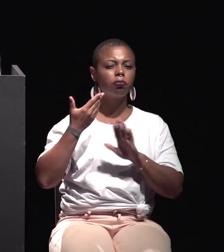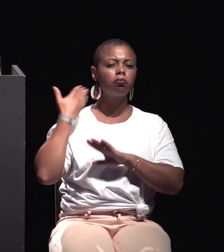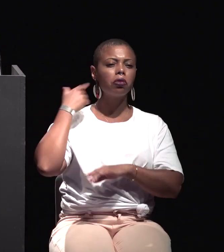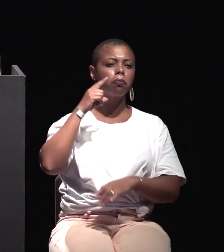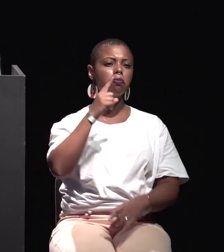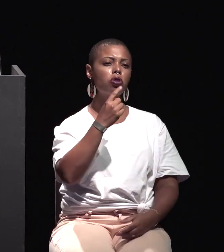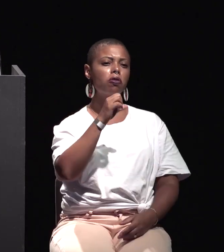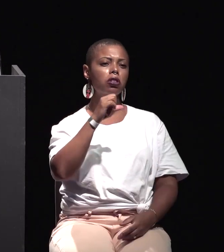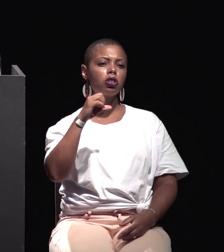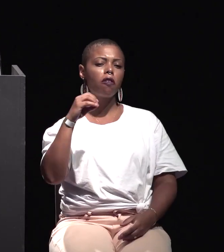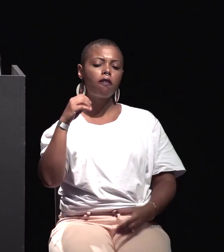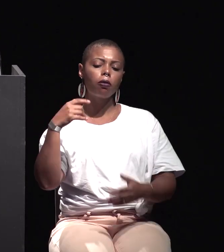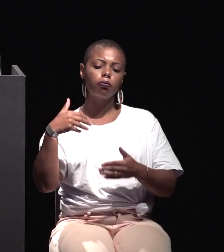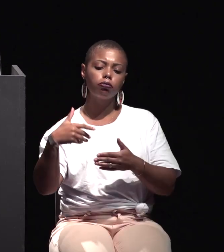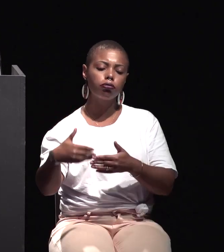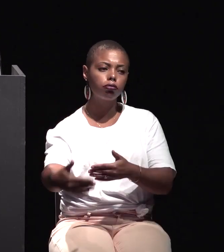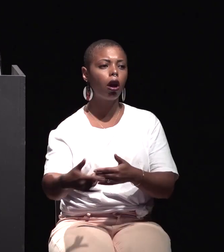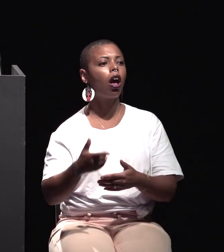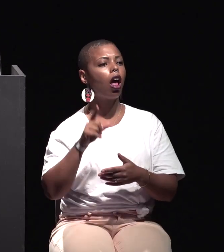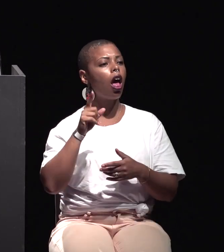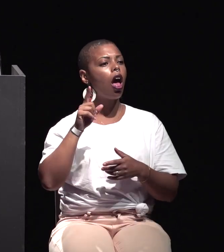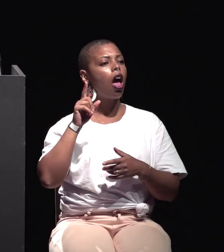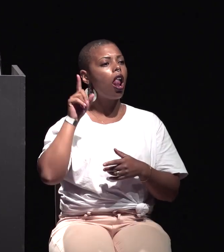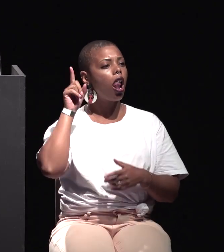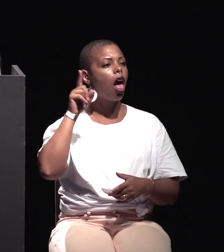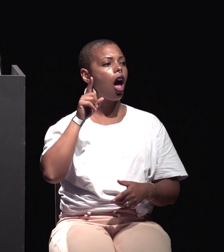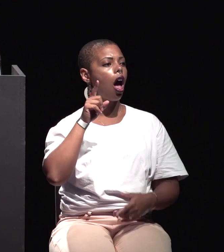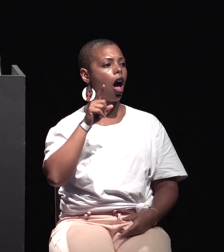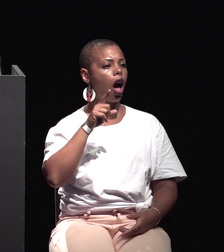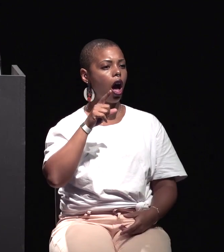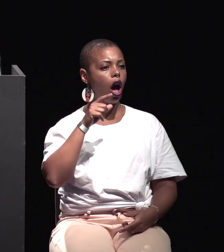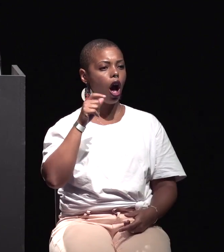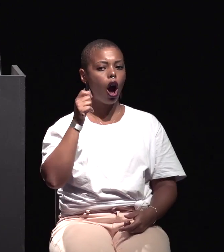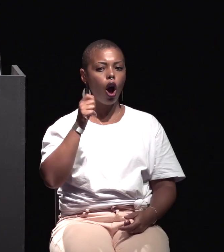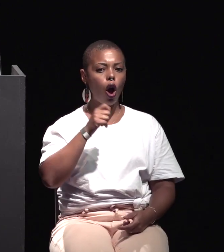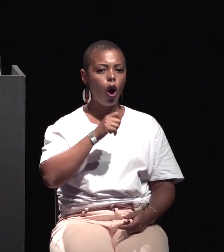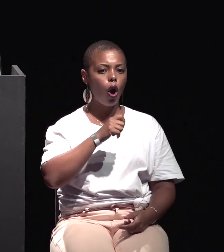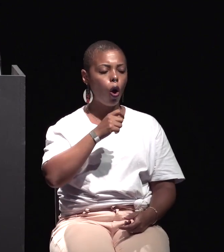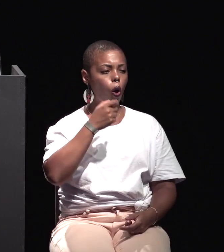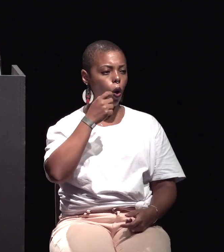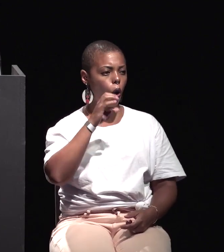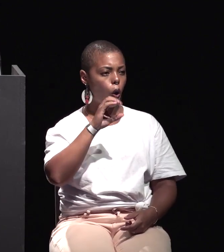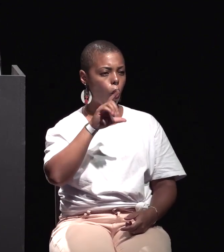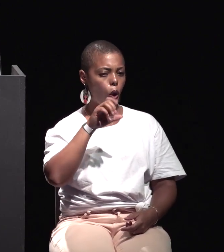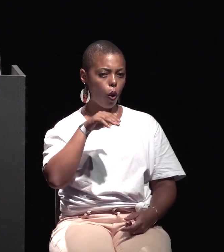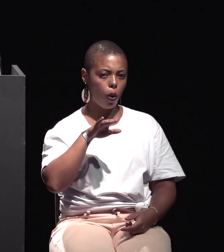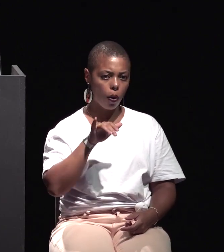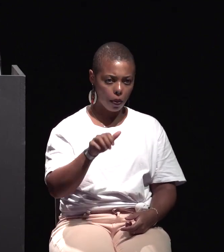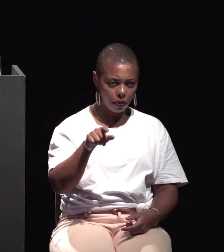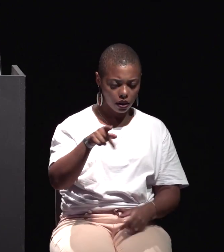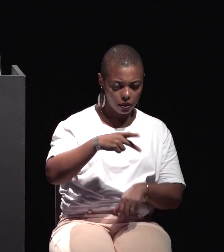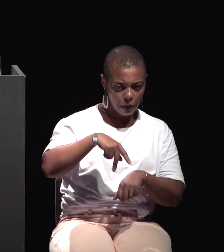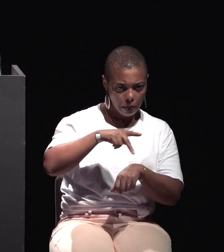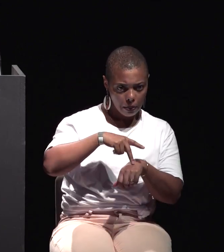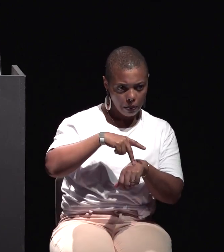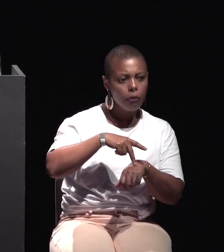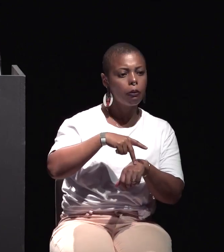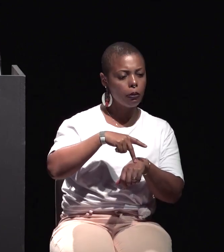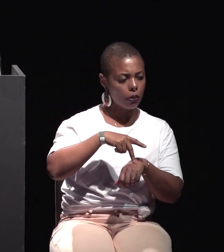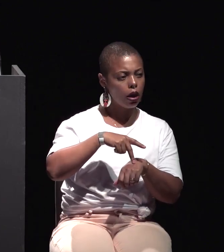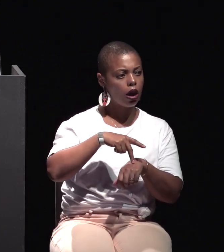na Colômbia. A Colômbia, que é esse país que teve o seu